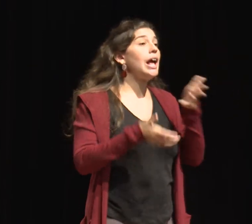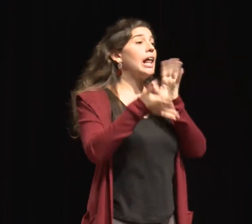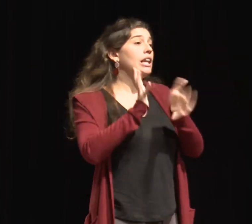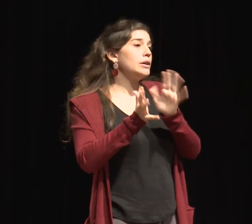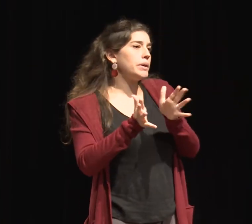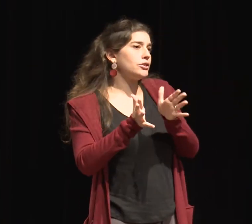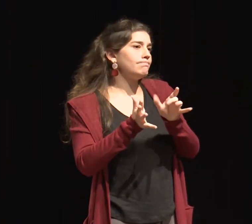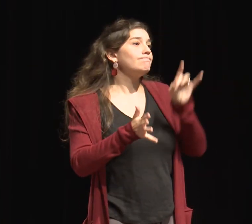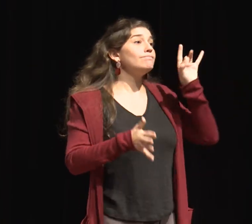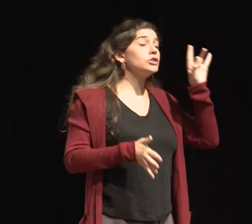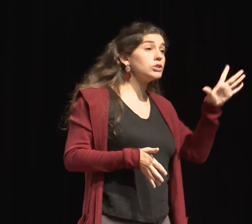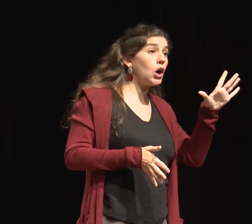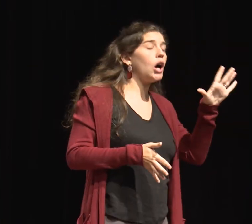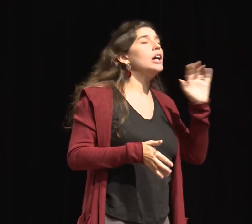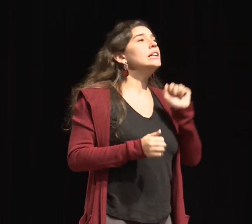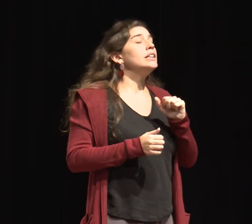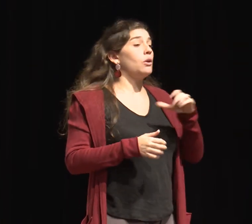como L1, a sua L1, ok.